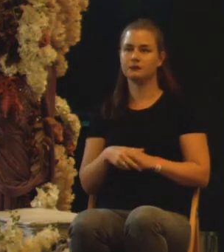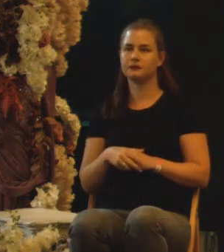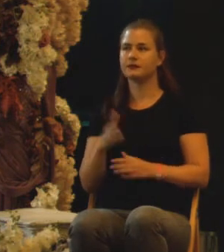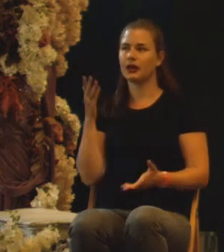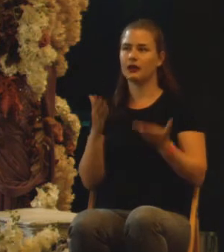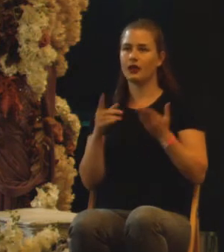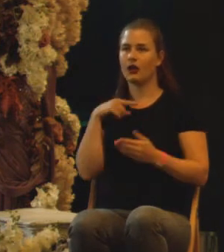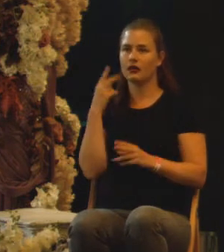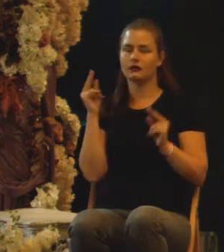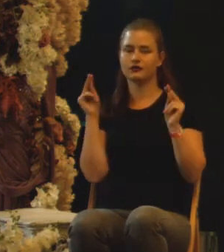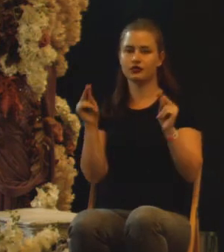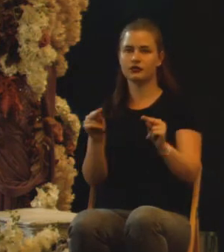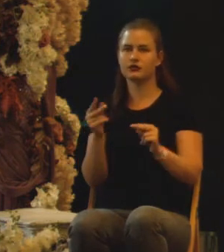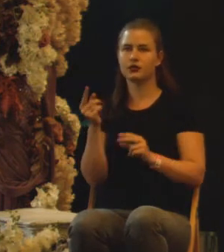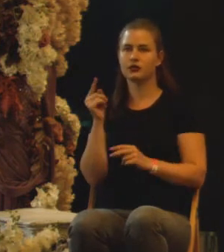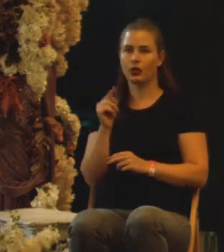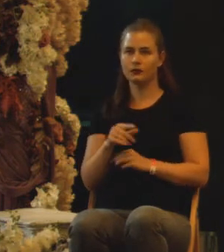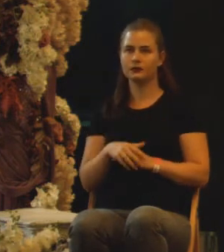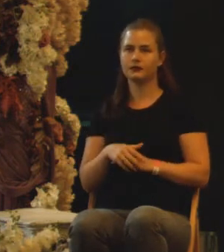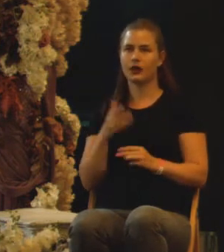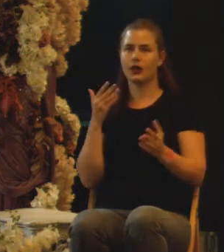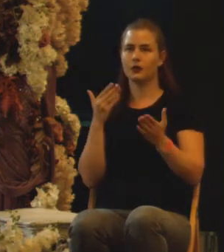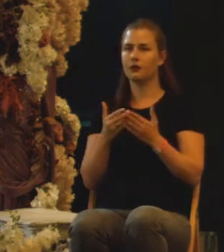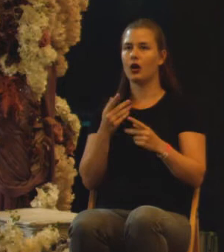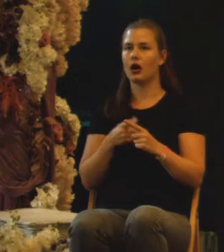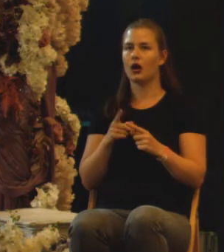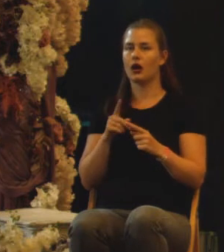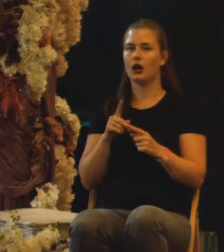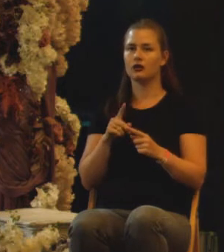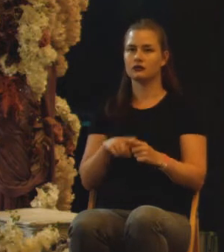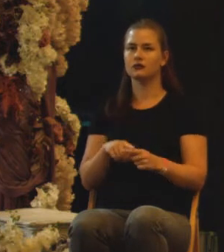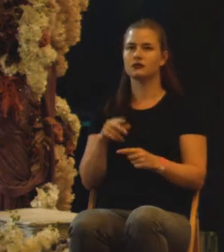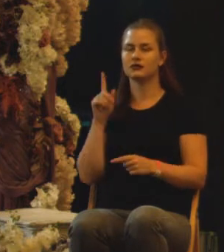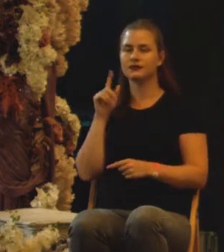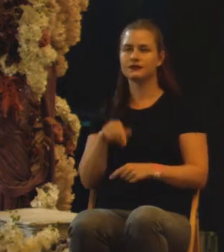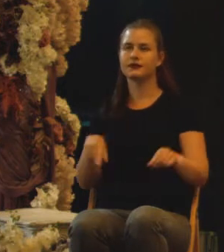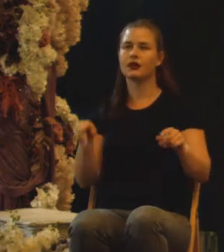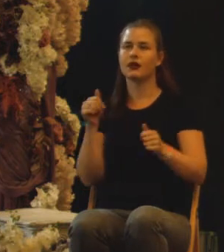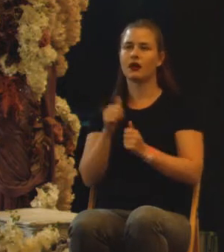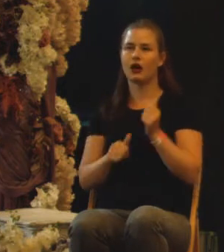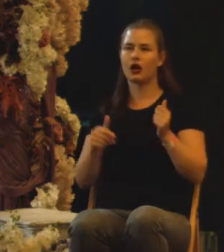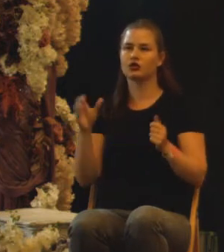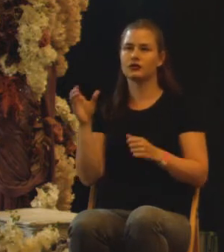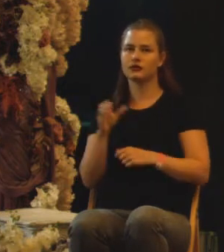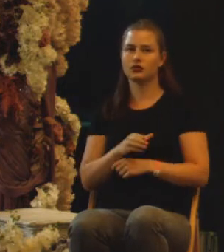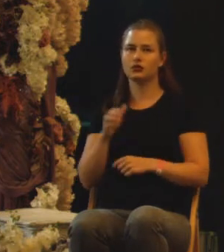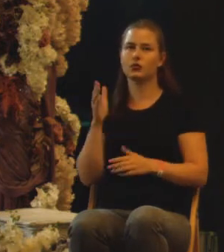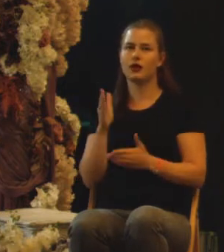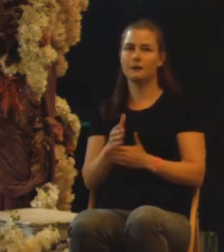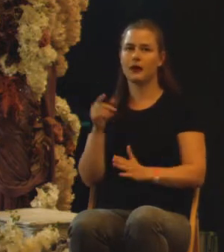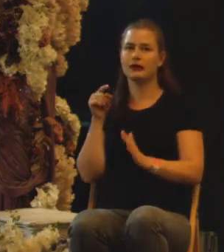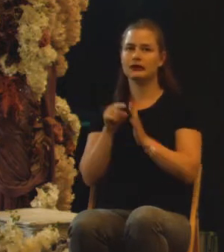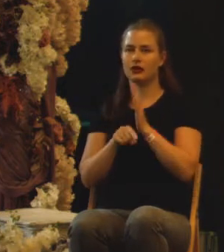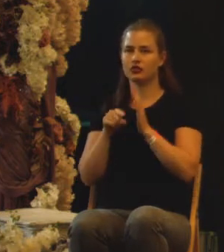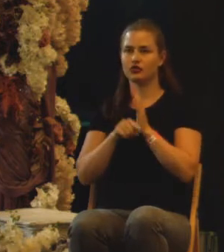если говорить честно, то вот every second counts. Знаете, вот каждая секундочка имеет